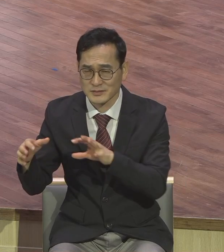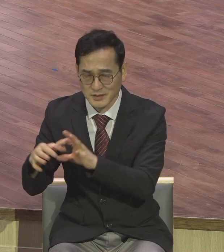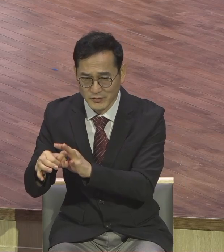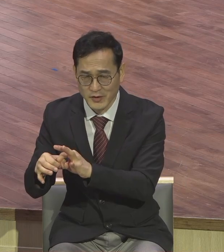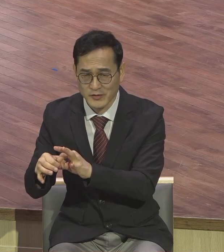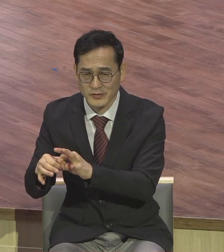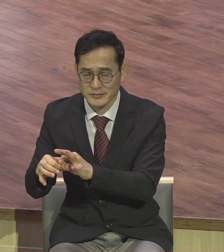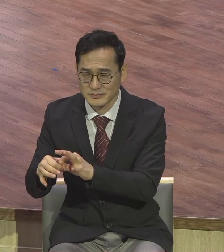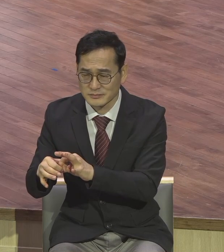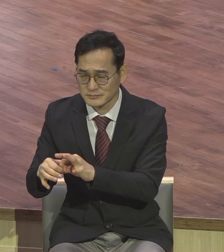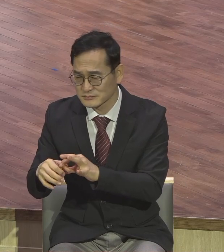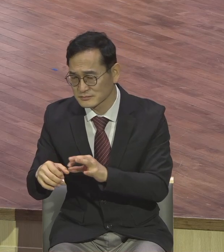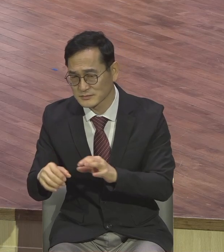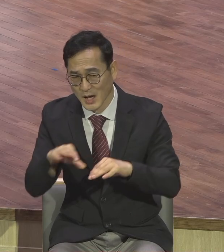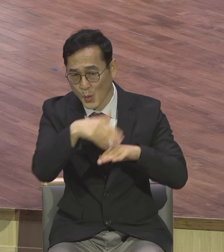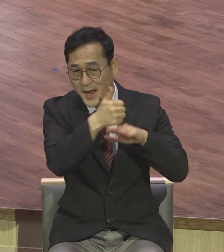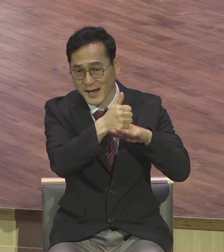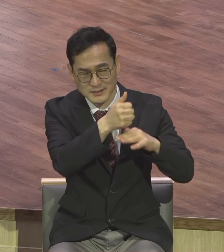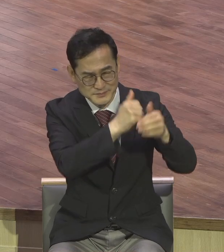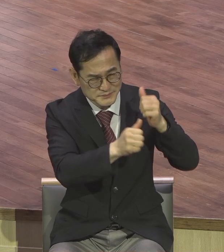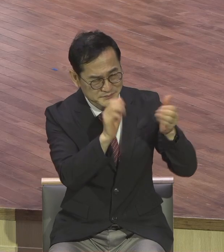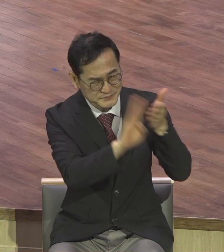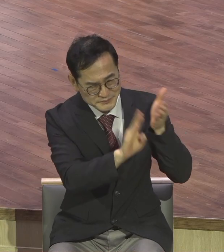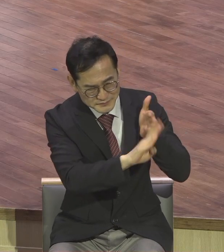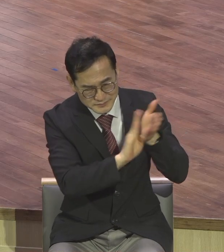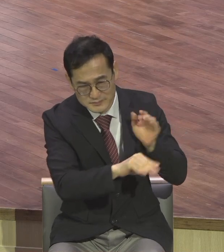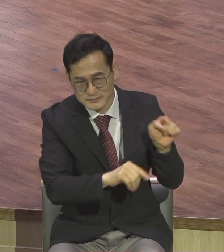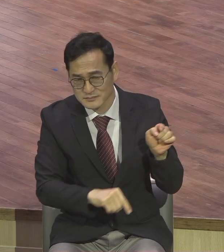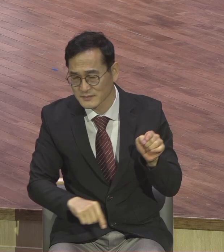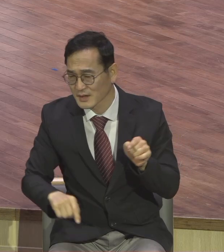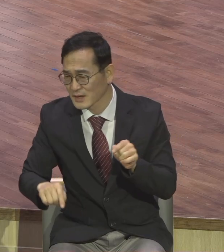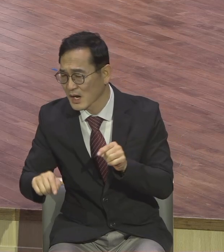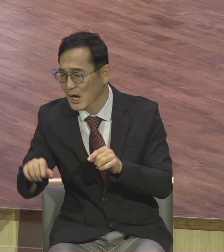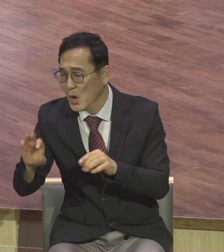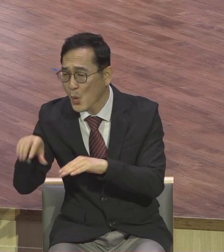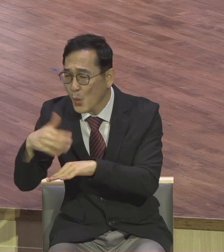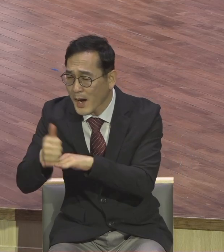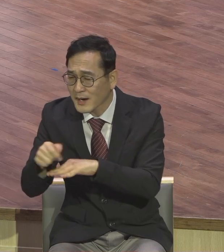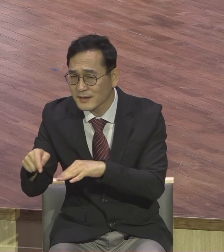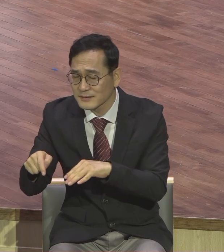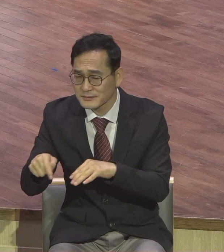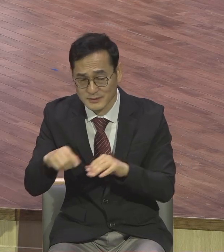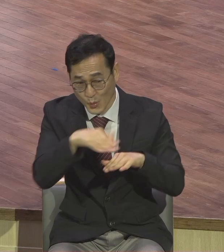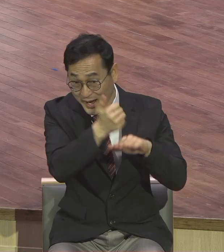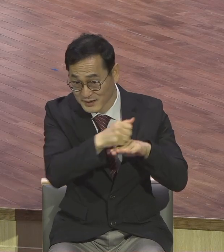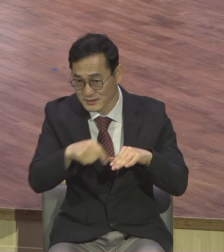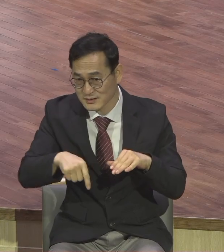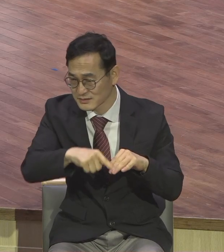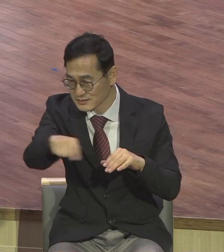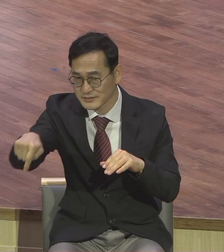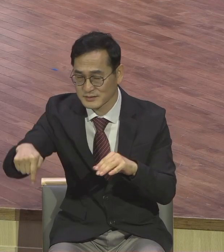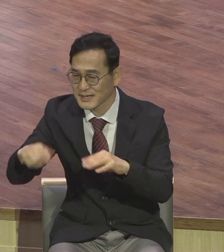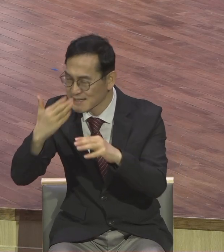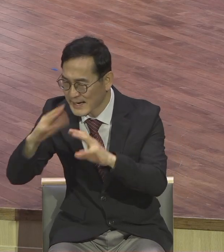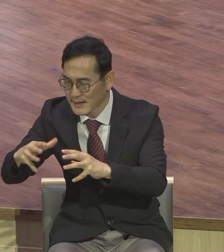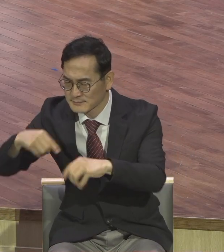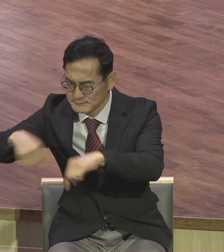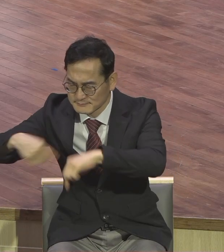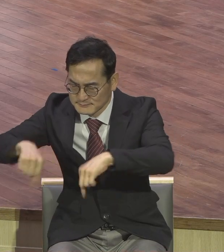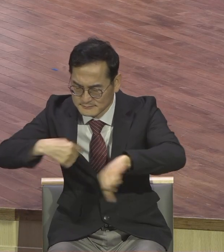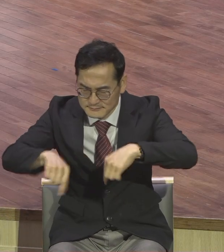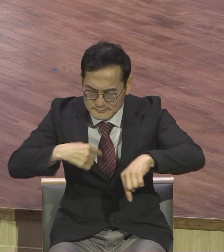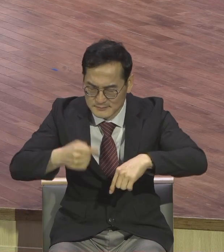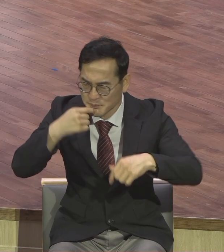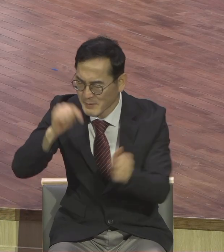때 찾아와서 다니엘 불렀던 다리오 왕, 이분들이 다 이란 왕들이었어요.